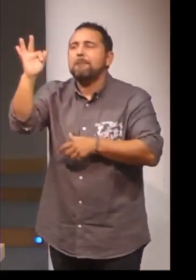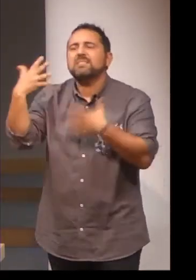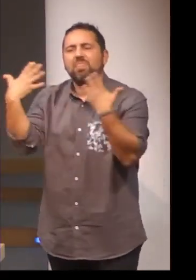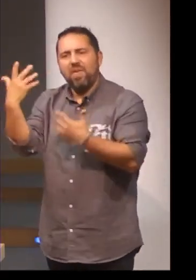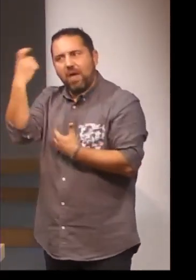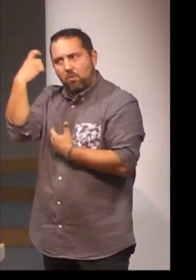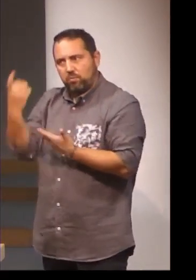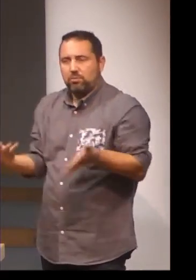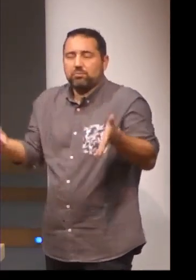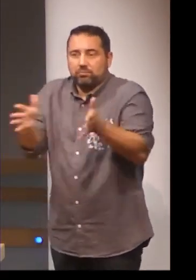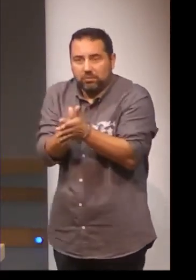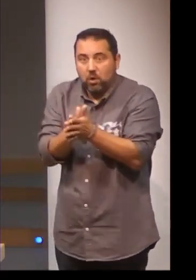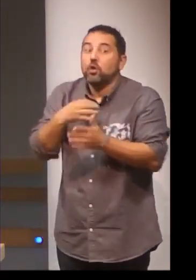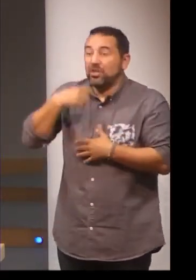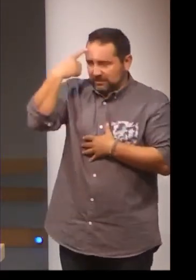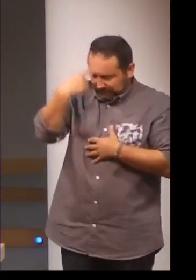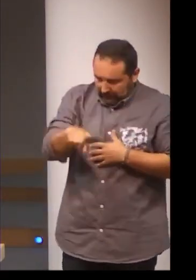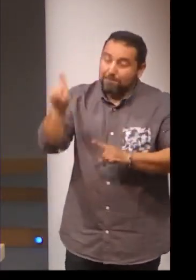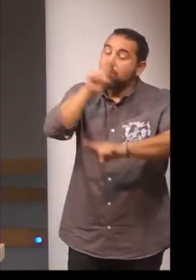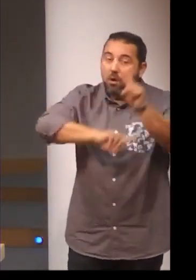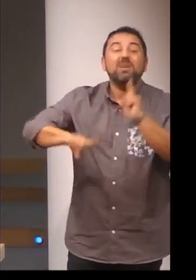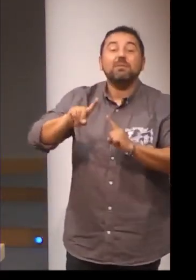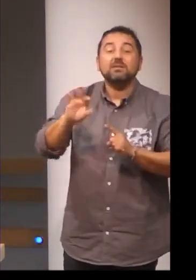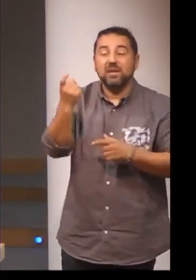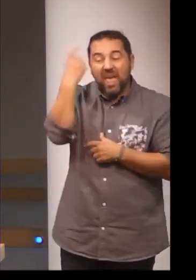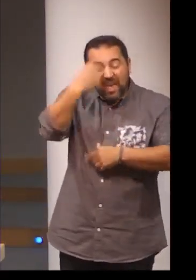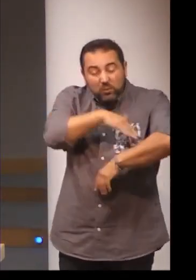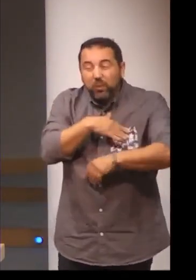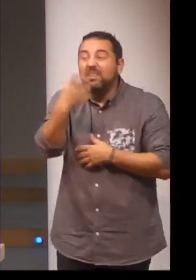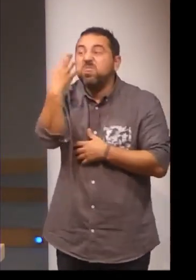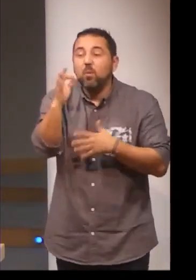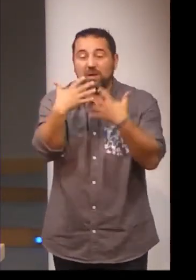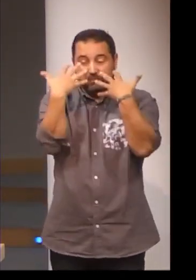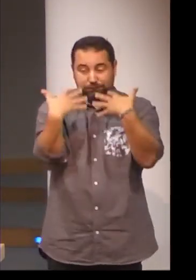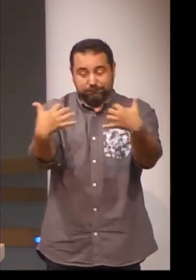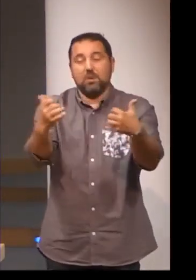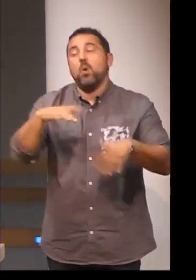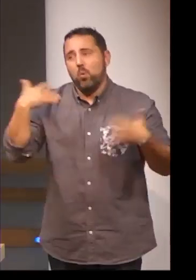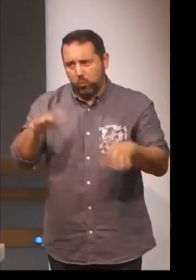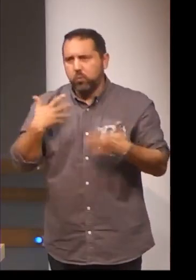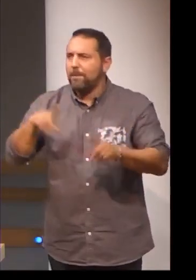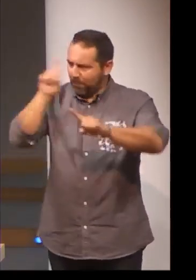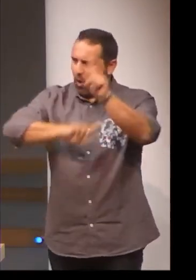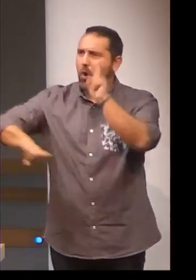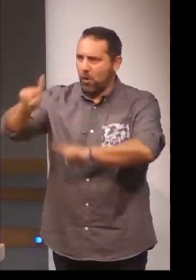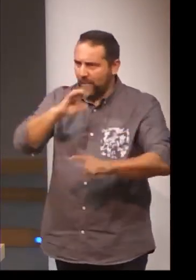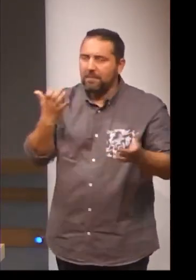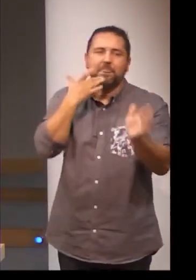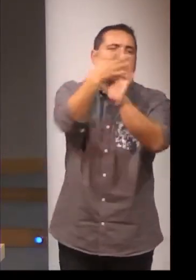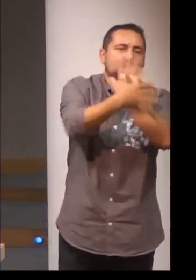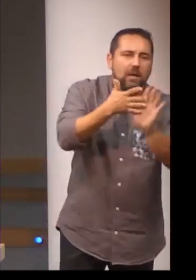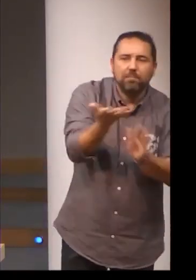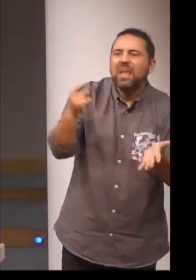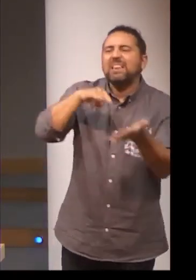conscientes del problema que implica tener grupos de 50 estudiantes para trabajar asignaturas como lengua de signos española, aplicación de